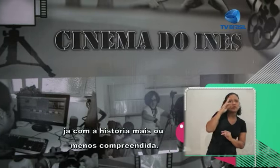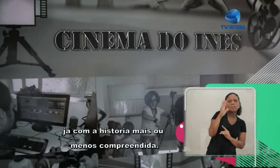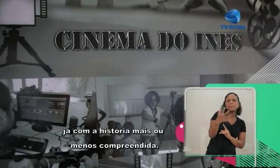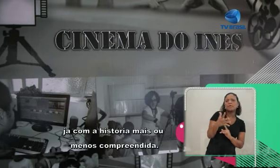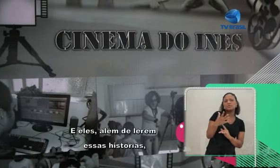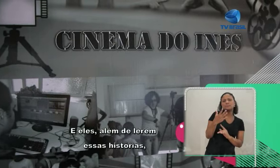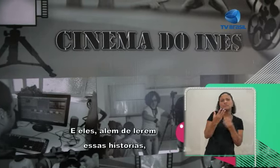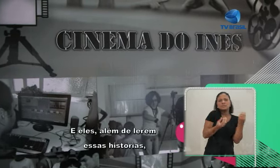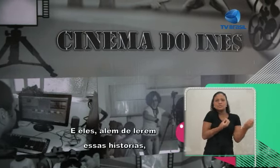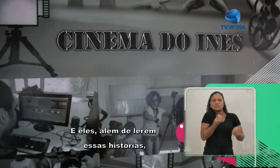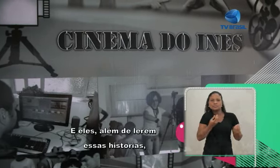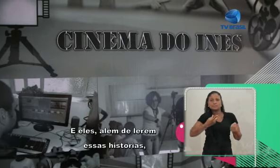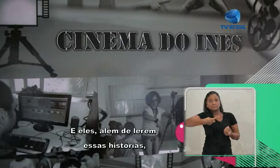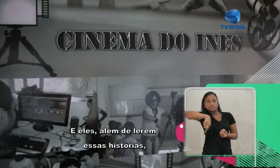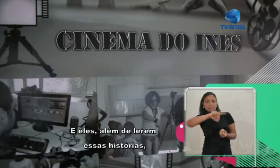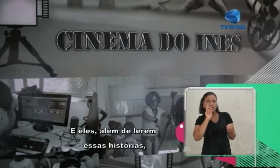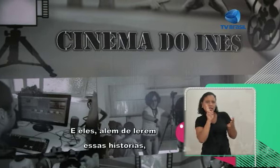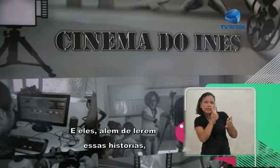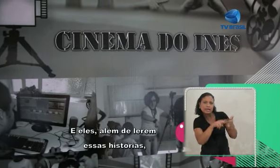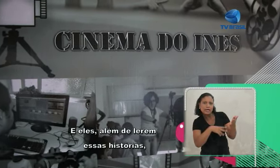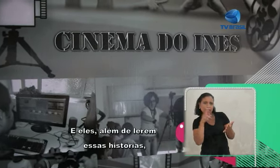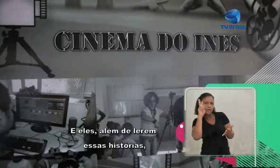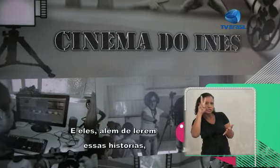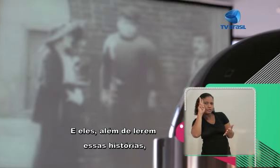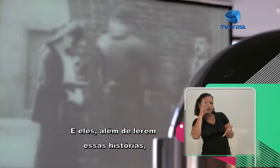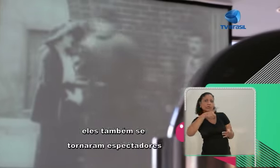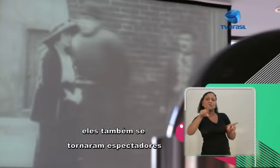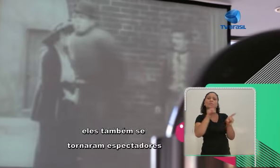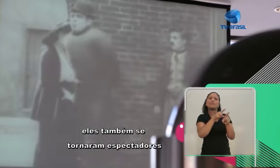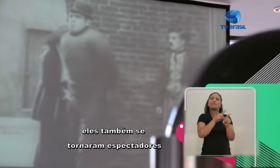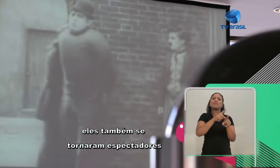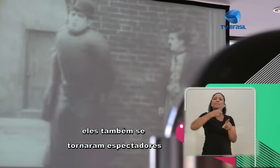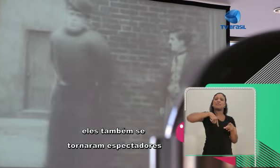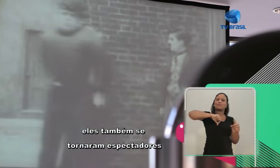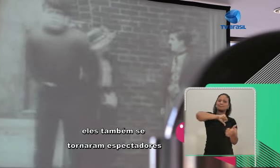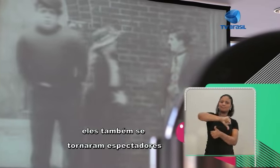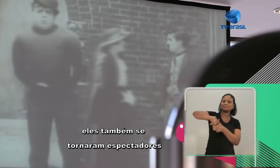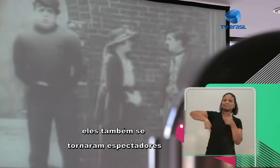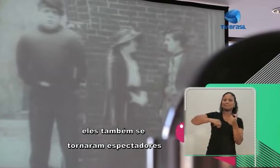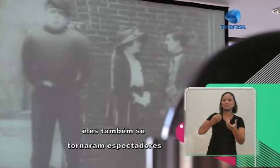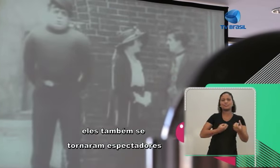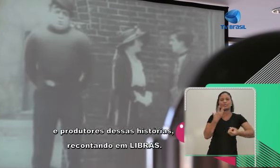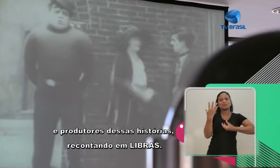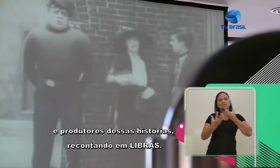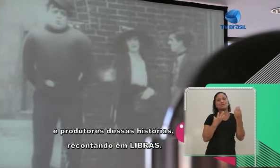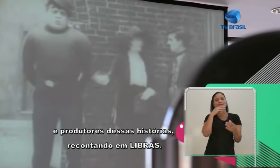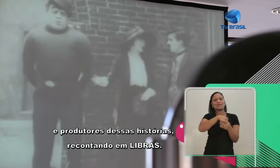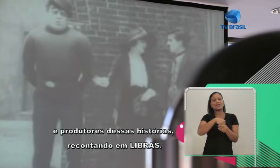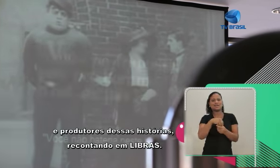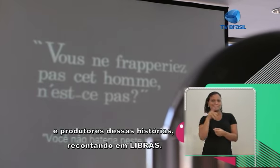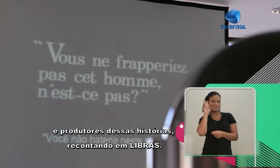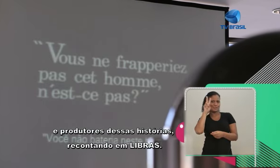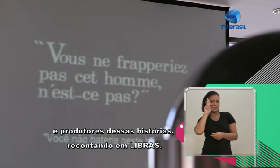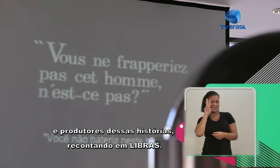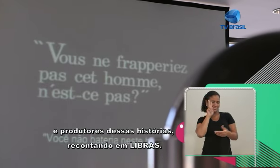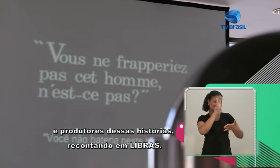compreendida, e eles, além de lerem essas histórias, eles também se tornaram espectadores e produtores dessas histórias,